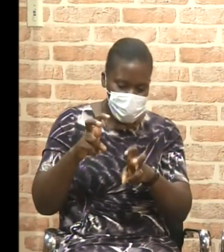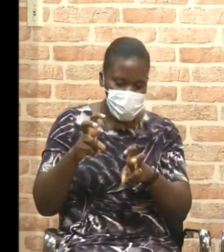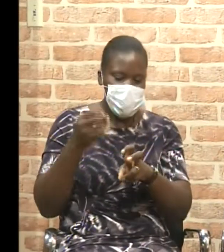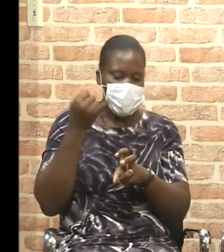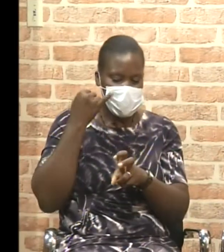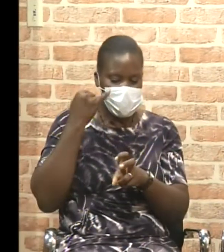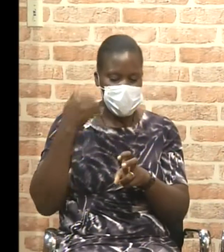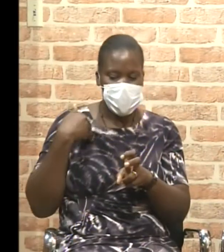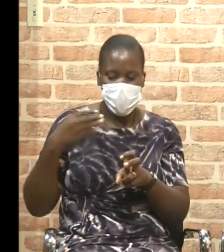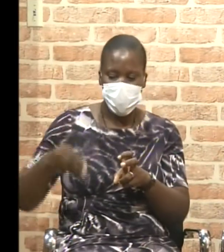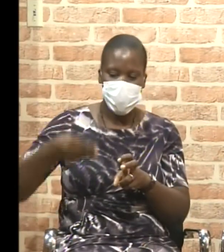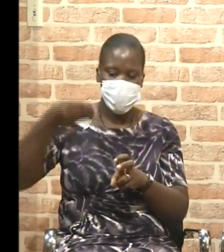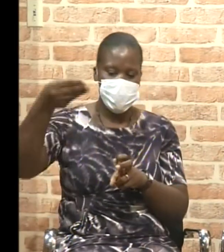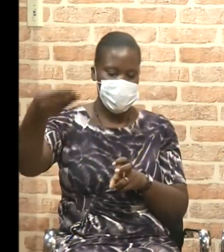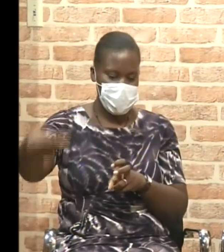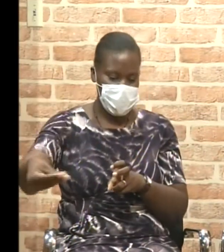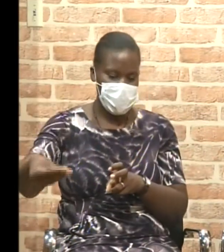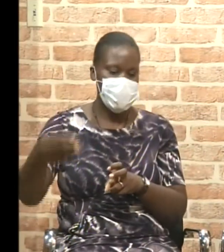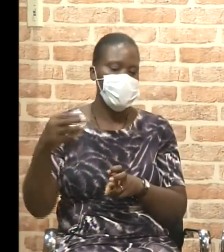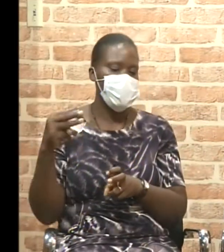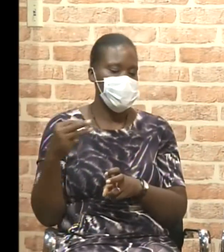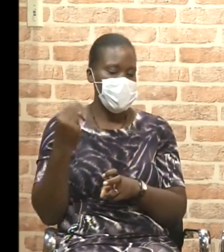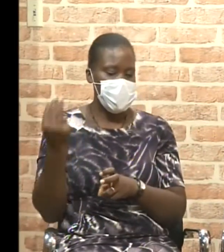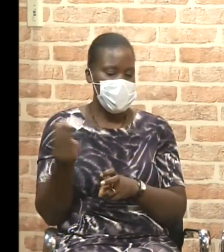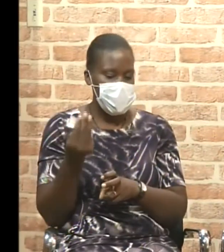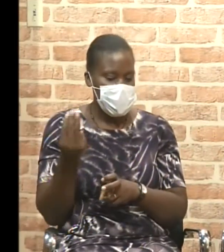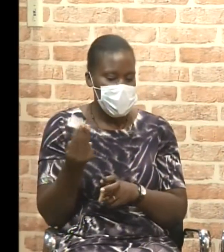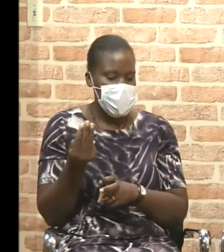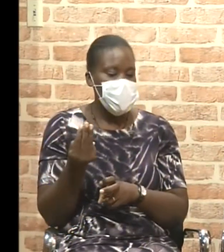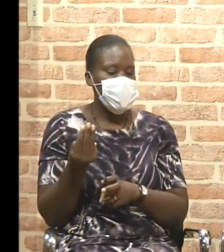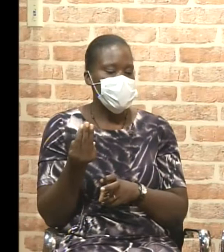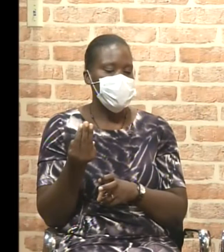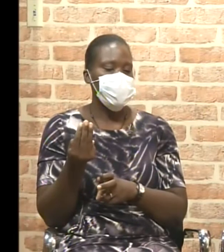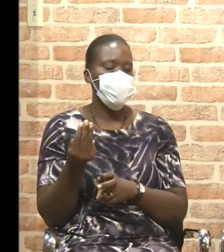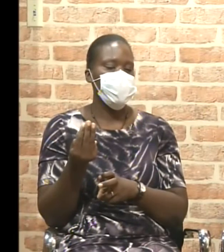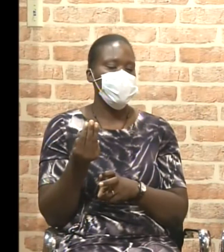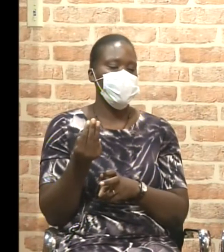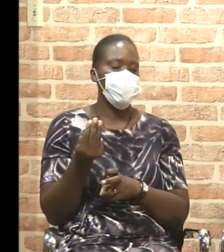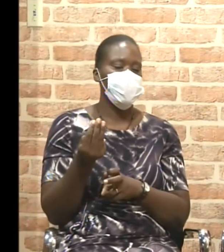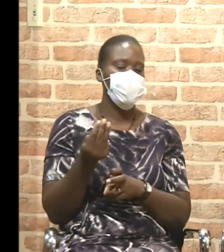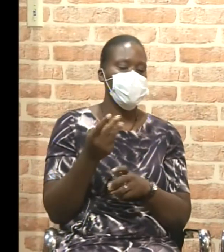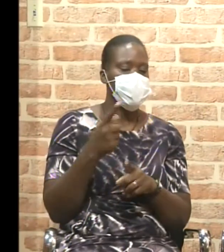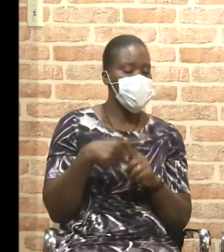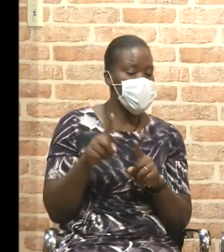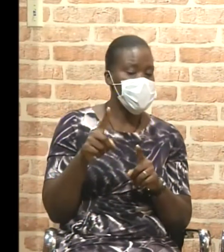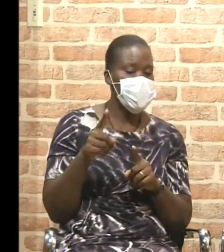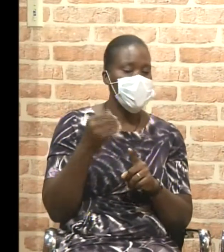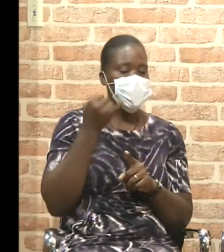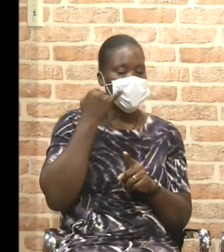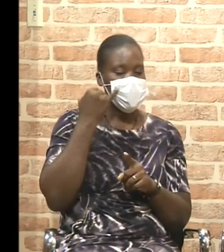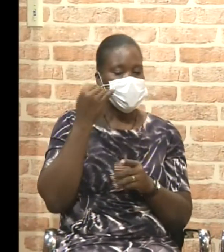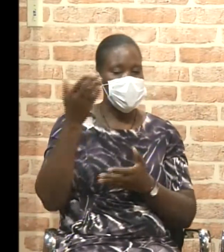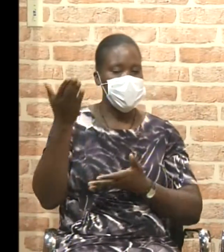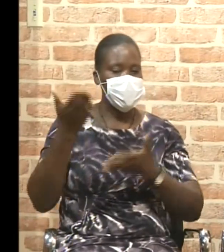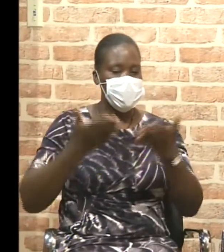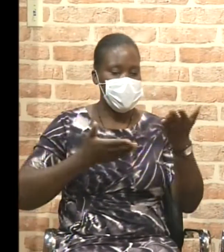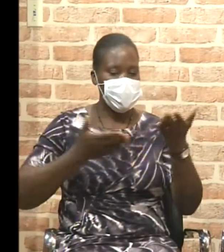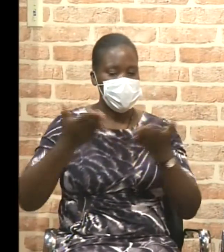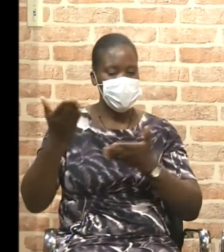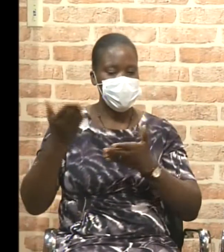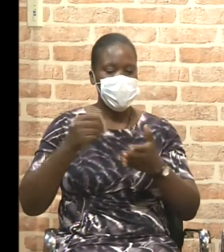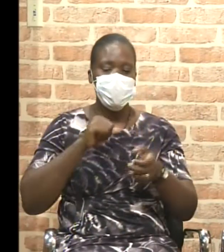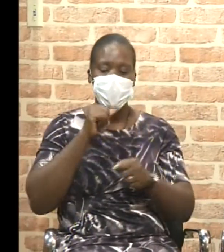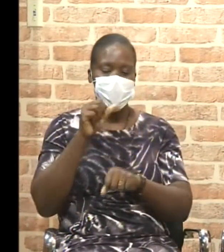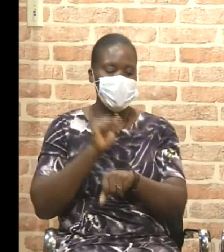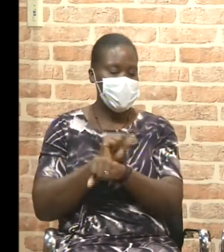qui sont simples individus qui ont besoin de matériel là, depuis qu'il y a des gens. Maintenant, si le service est dysfonctionnel, je ne